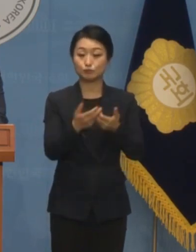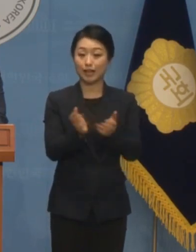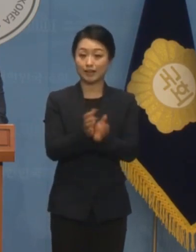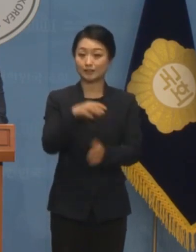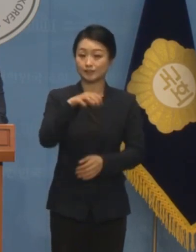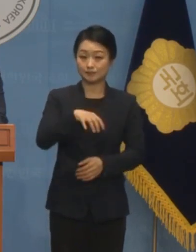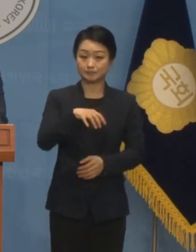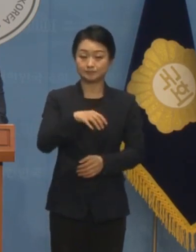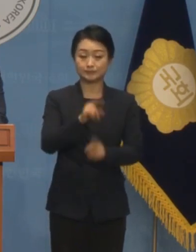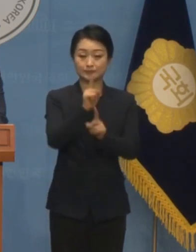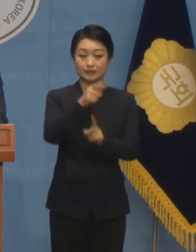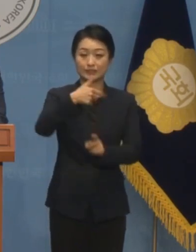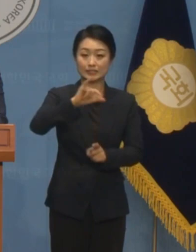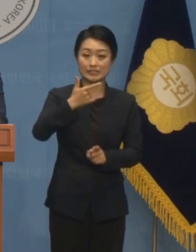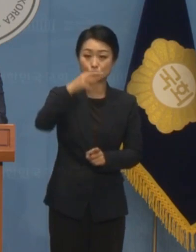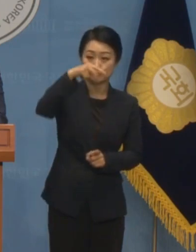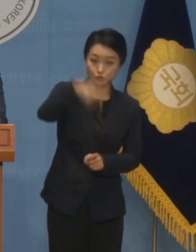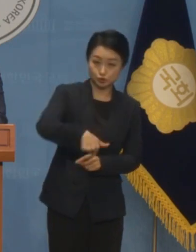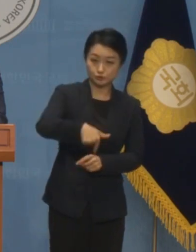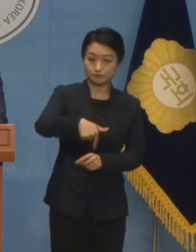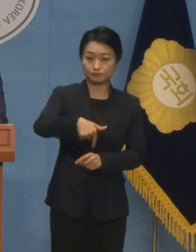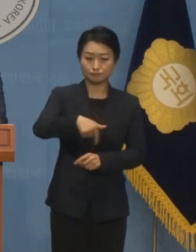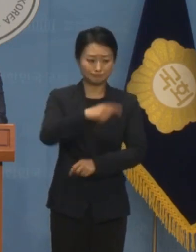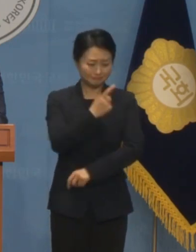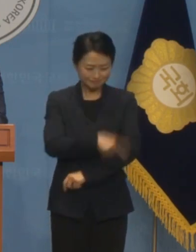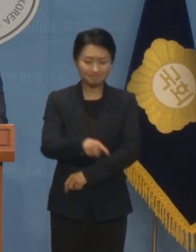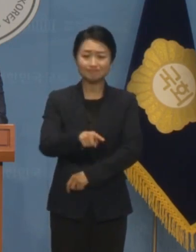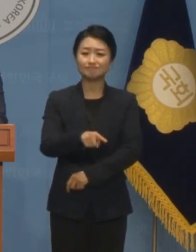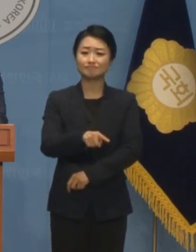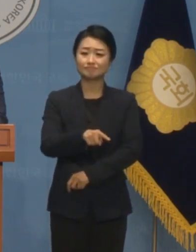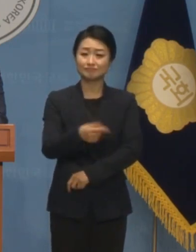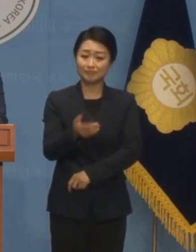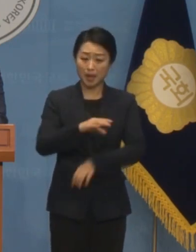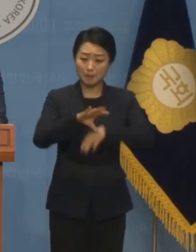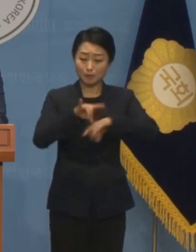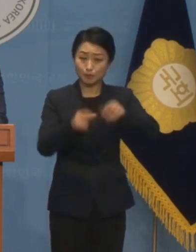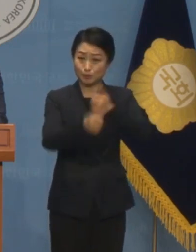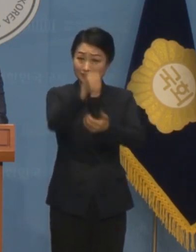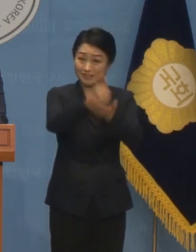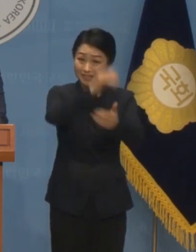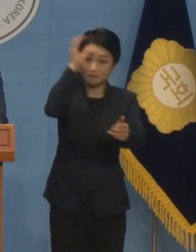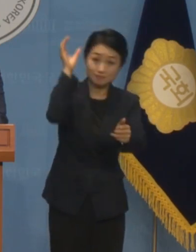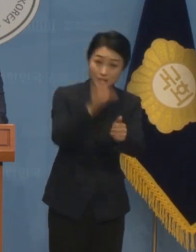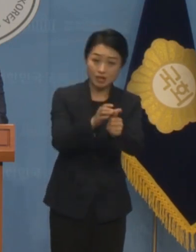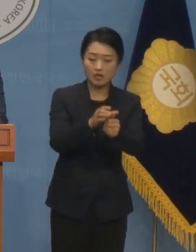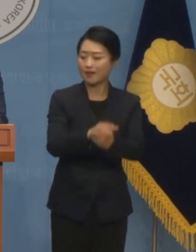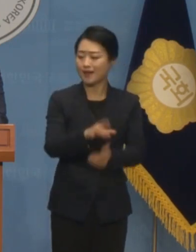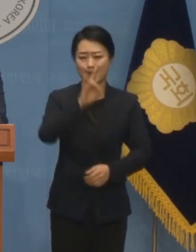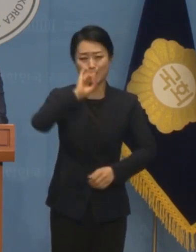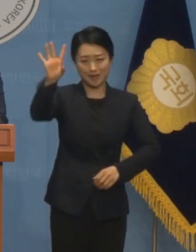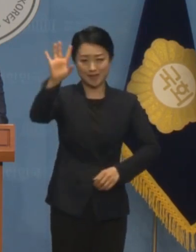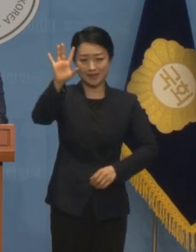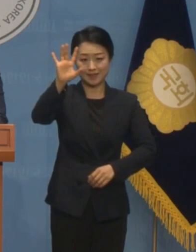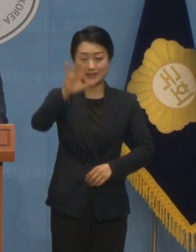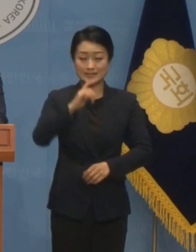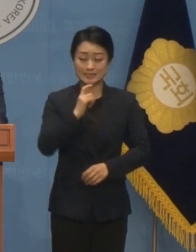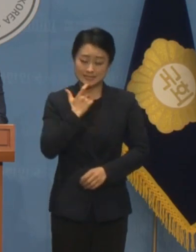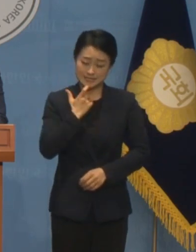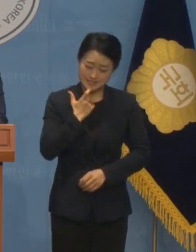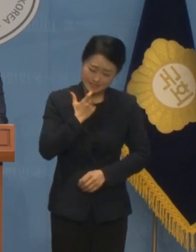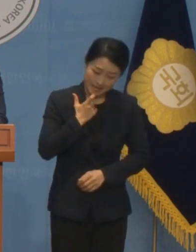더불어민주당은 이진숙 후보자 같은 무자격한 인사가 방송통신위원장에 임명되지 않도록